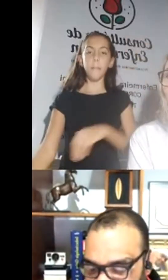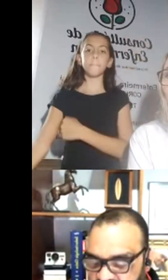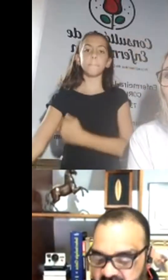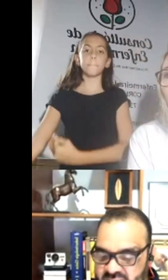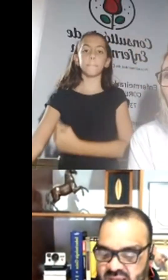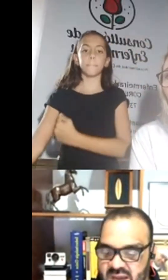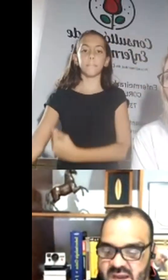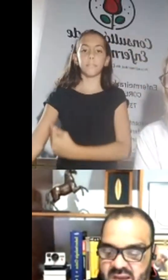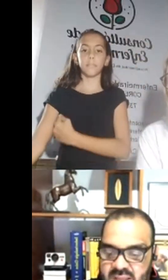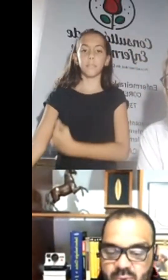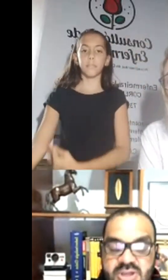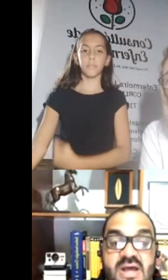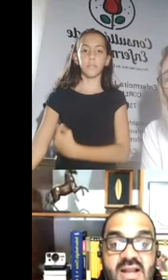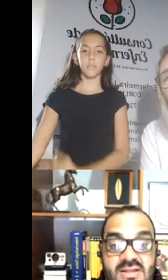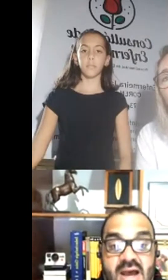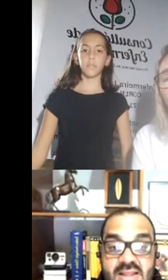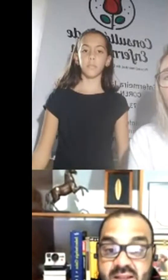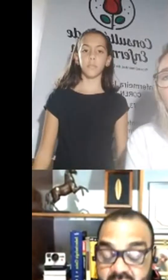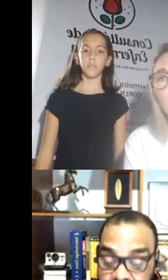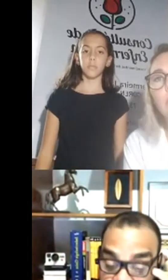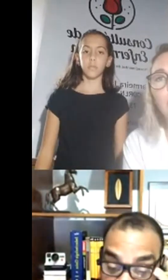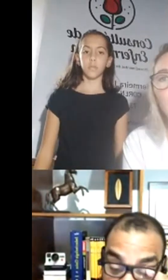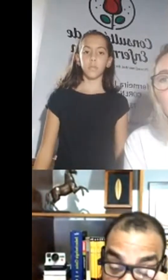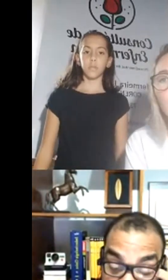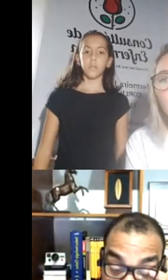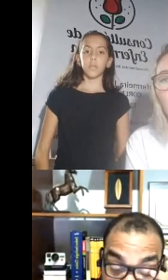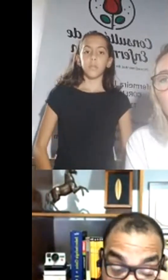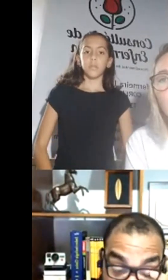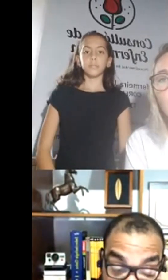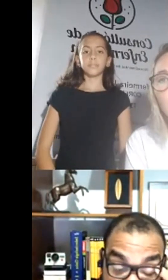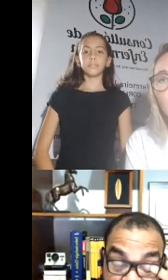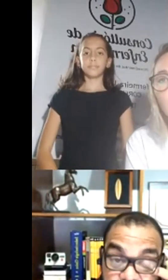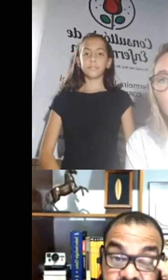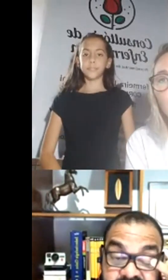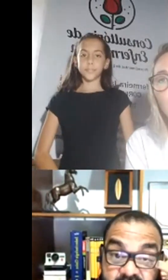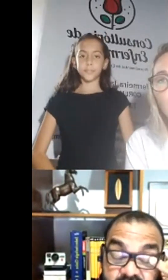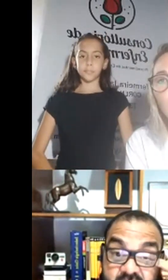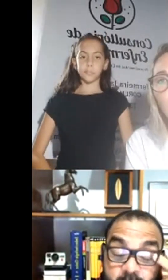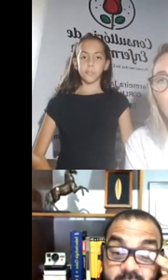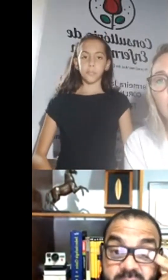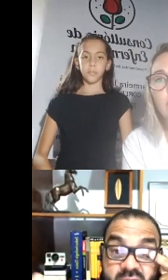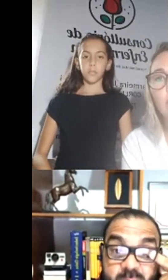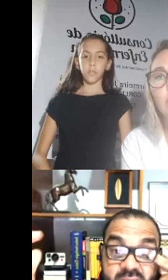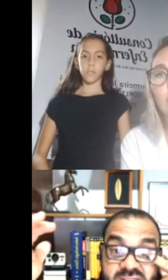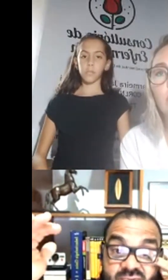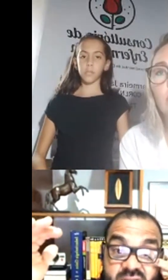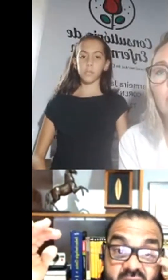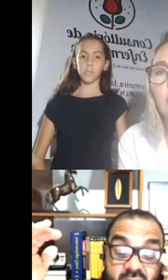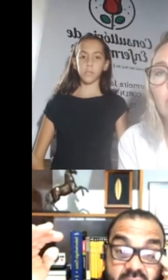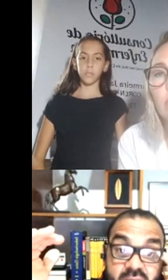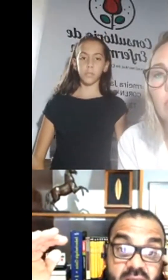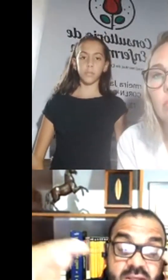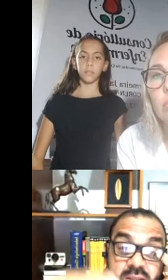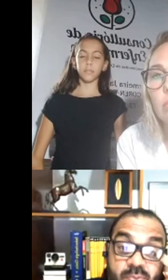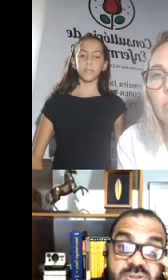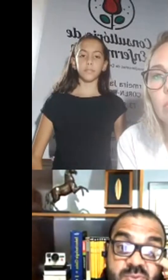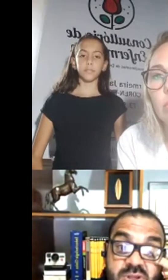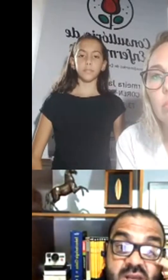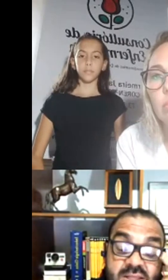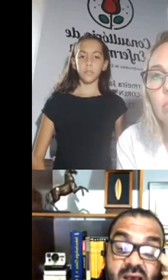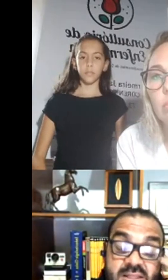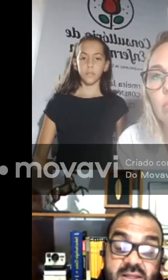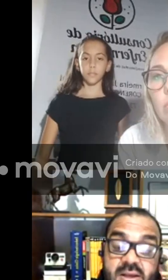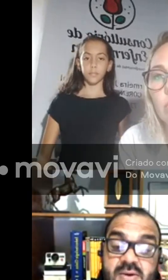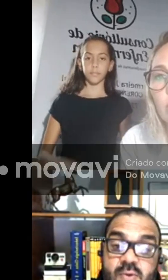fase da imunidade inata, né? E tem uma fase da replicação viral. Primeiro replicação viral e depois